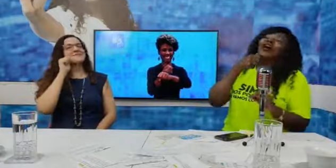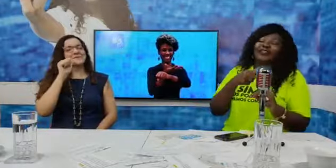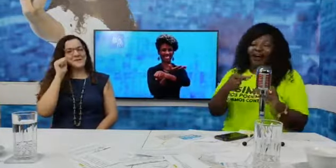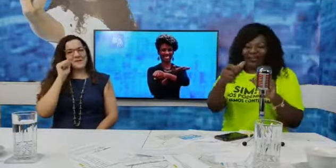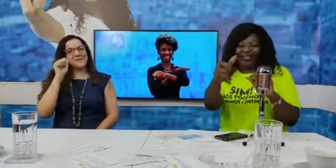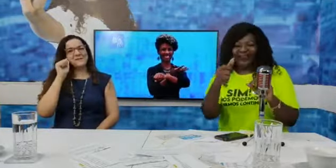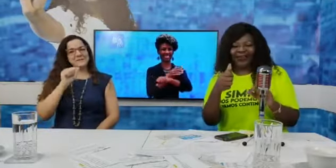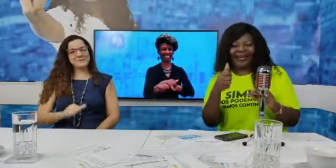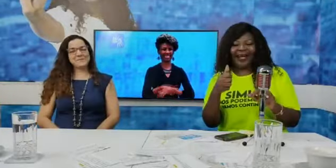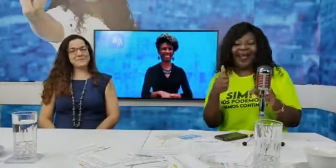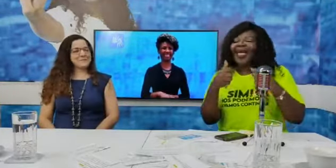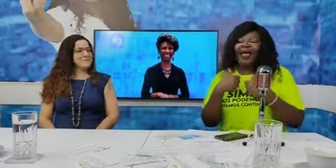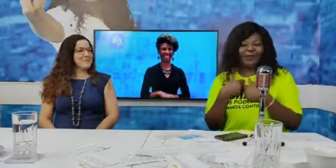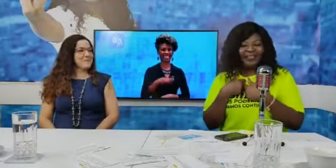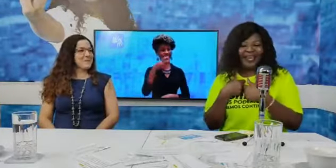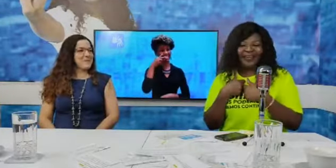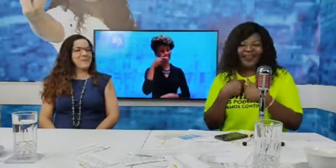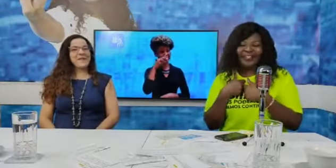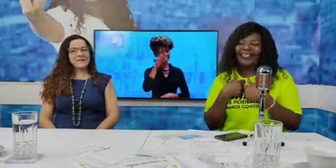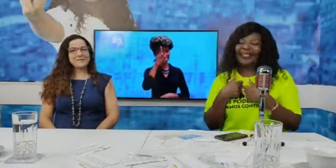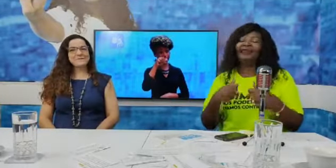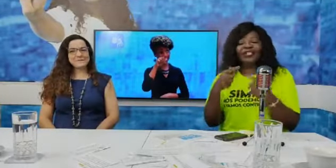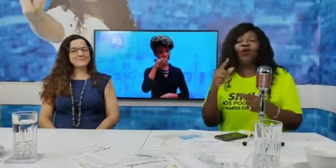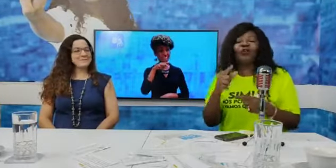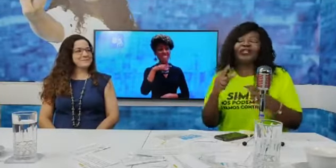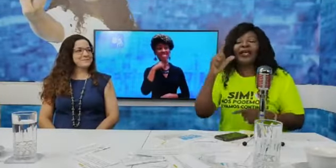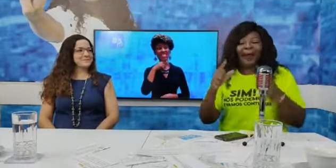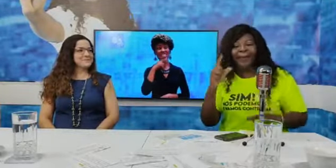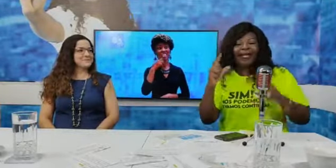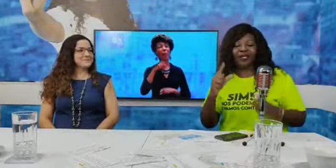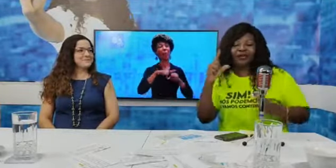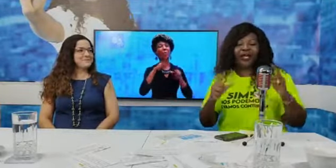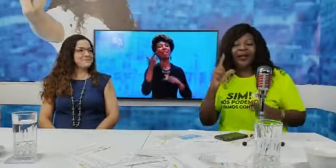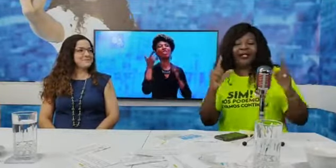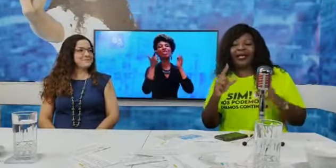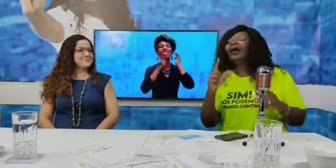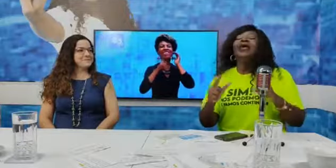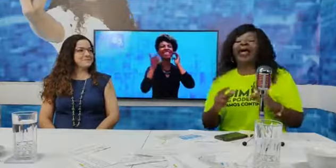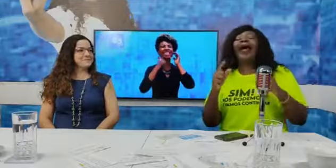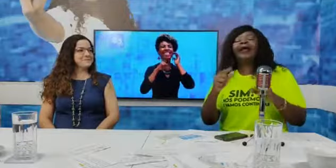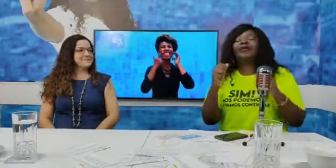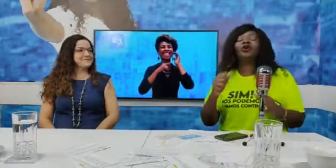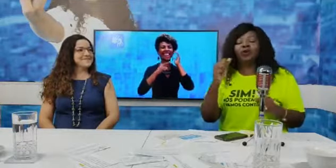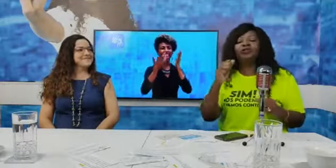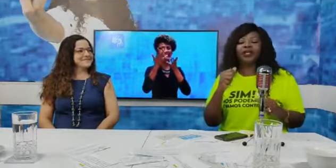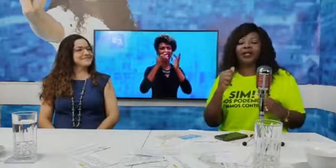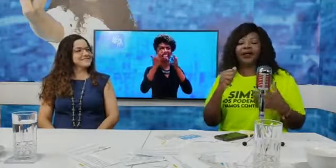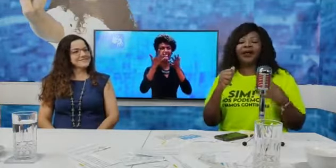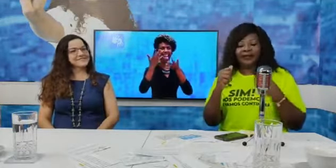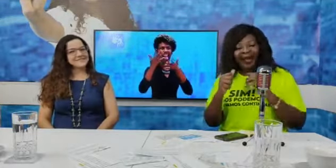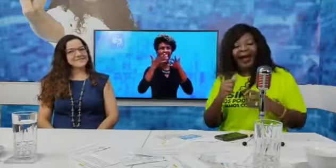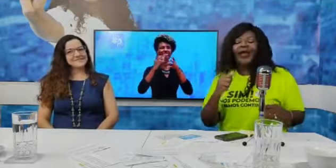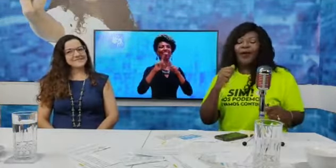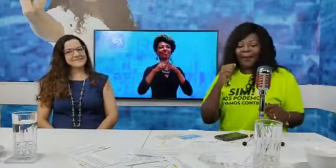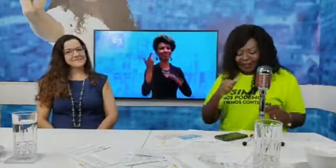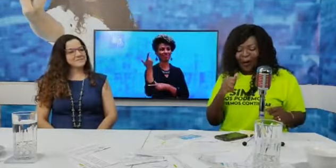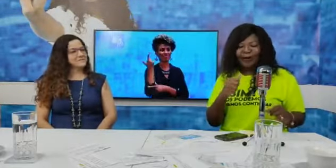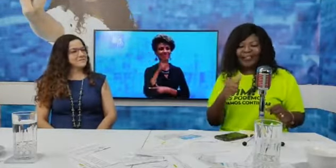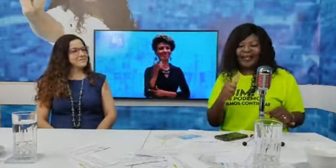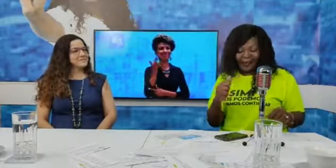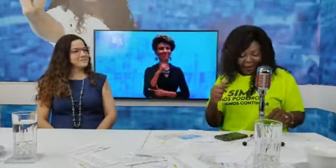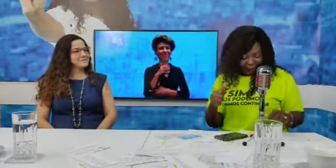Meu Deus, ó, vocês estão vendo aí? Eu pensei que não conseguia, mas eu consegui. Mesmo balançando o dedo da maneira errada, mas eu consegui, tá?